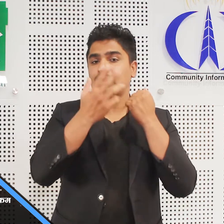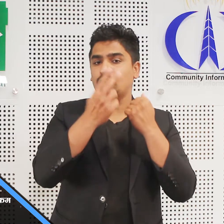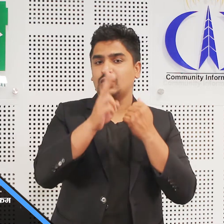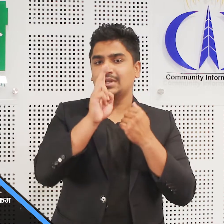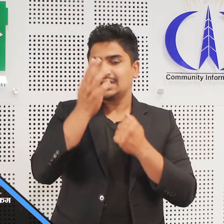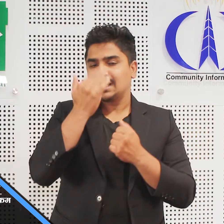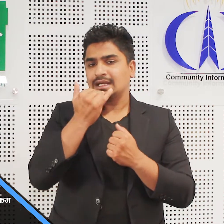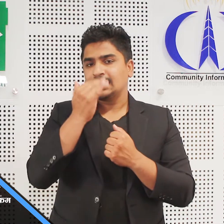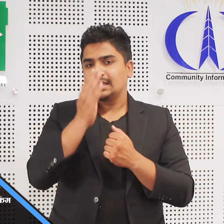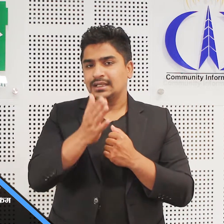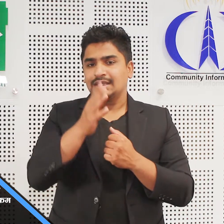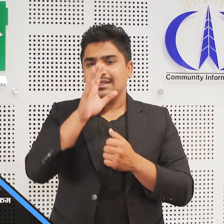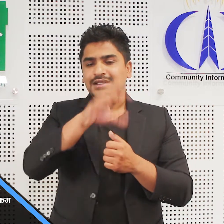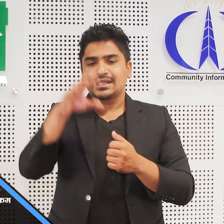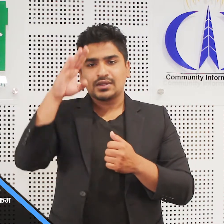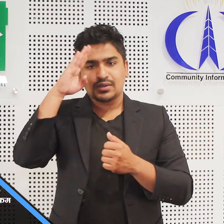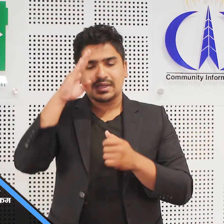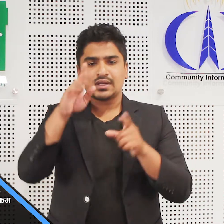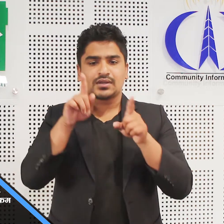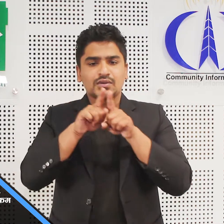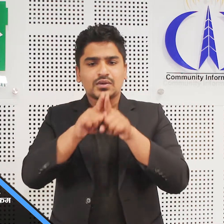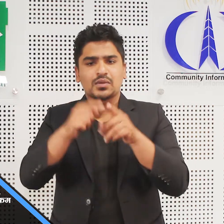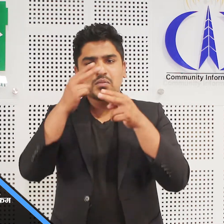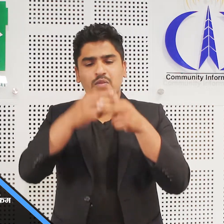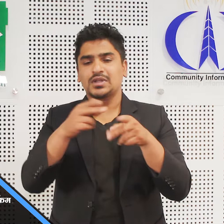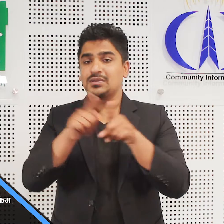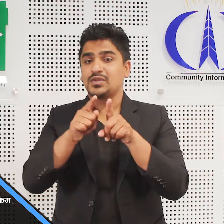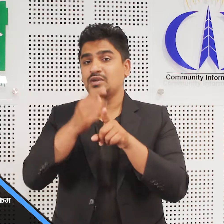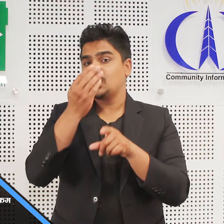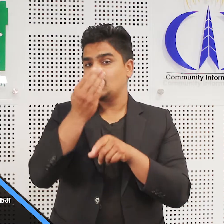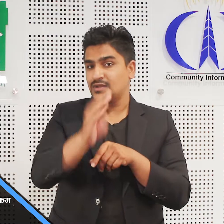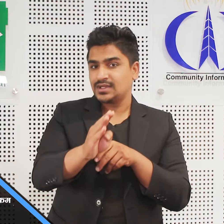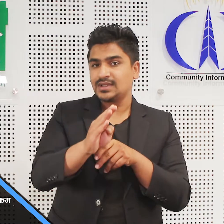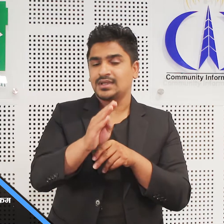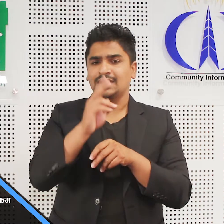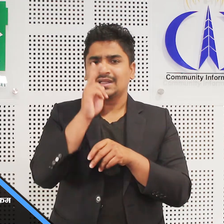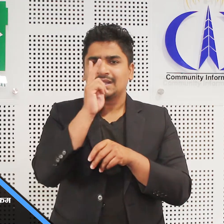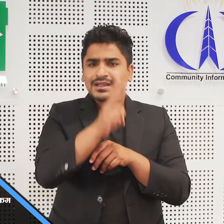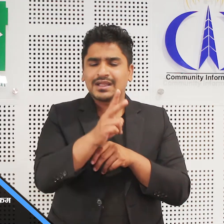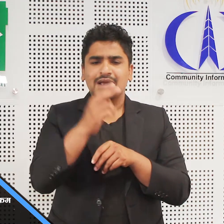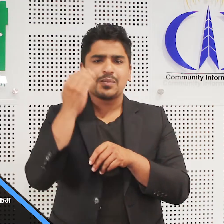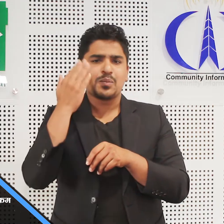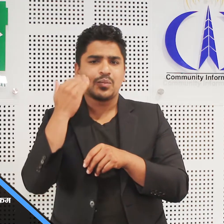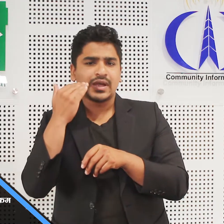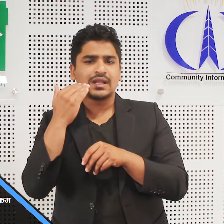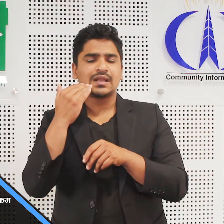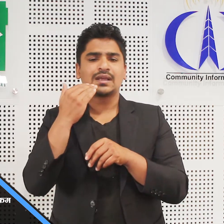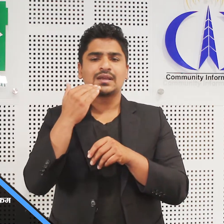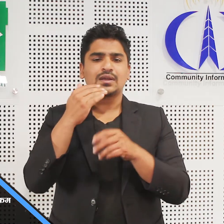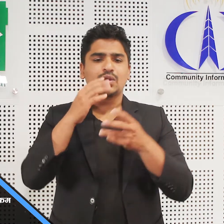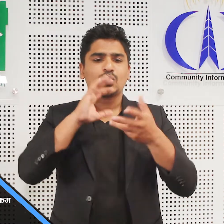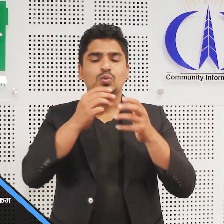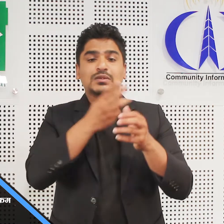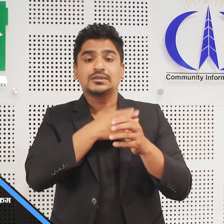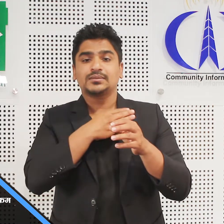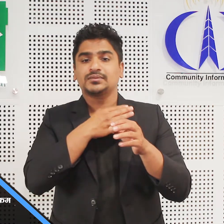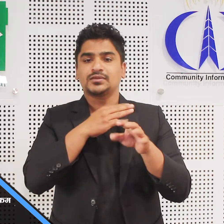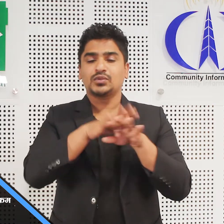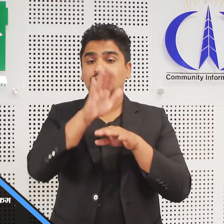रीता सिंहको सुझाव छ, संघीय संरचना भइसक्यो होइन, त्यो हुनाले त अब यो स्थानीय सरकारसँग बजेट पनि हुन्छ